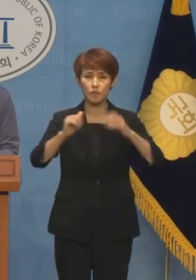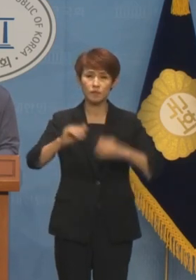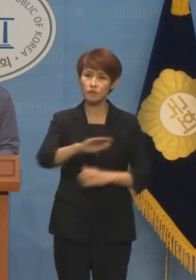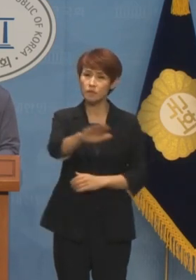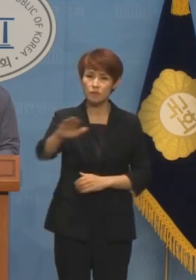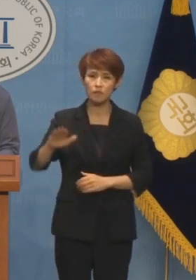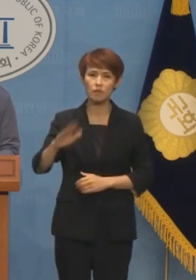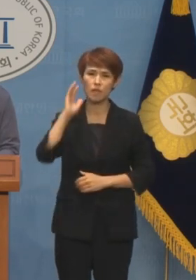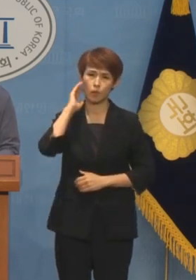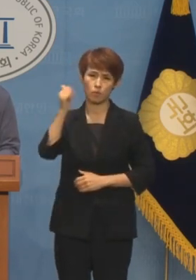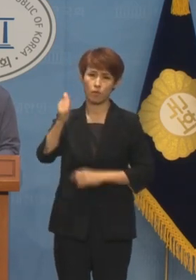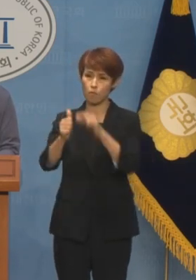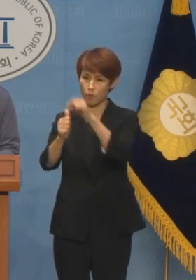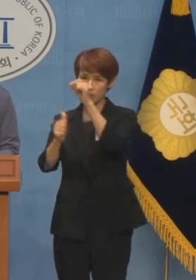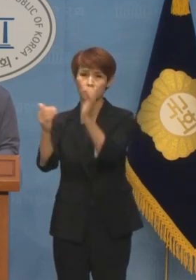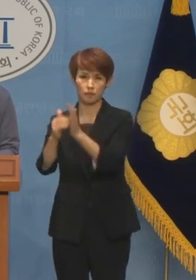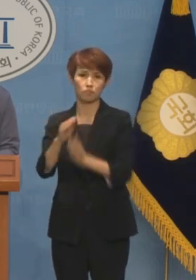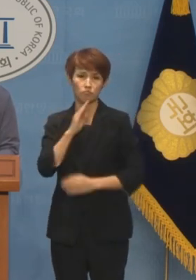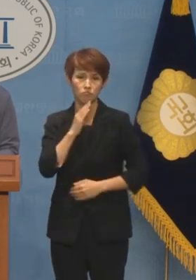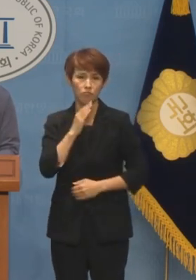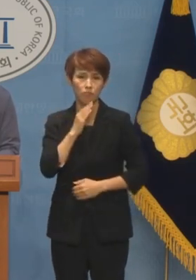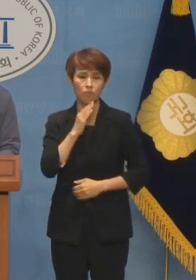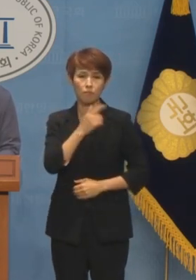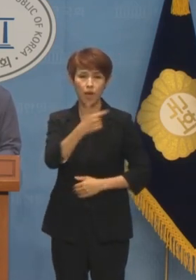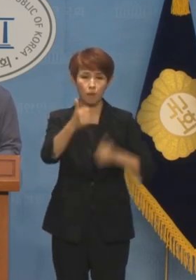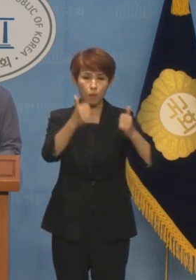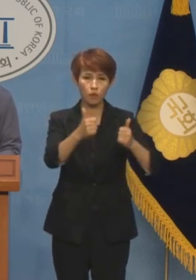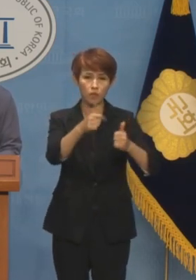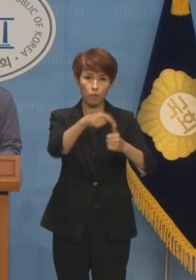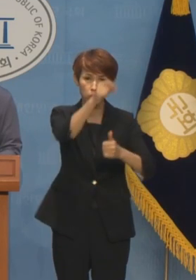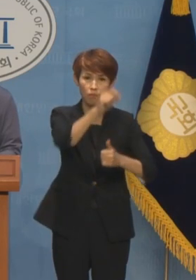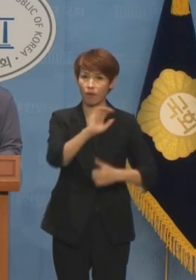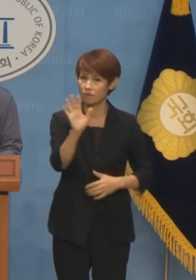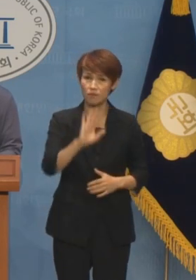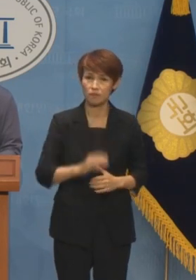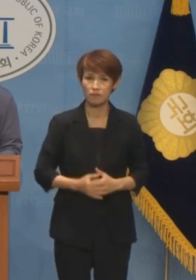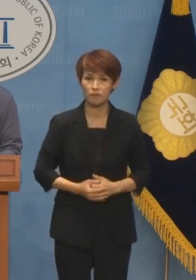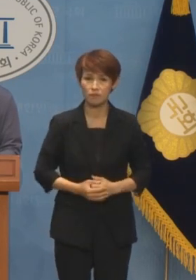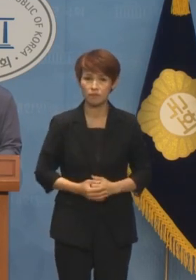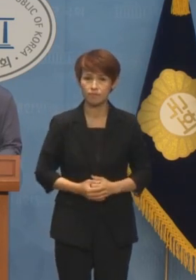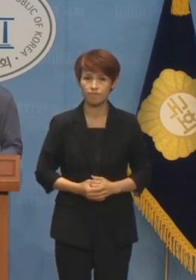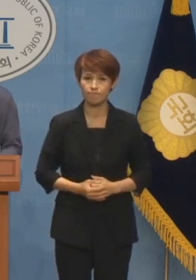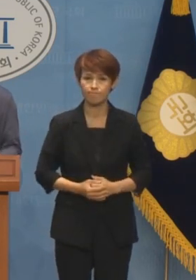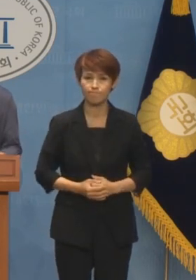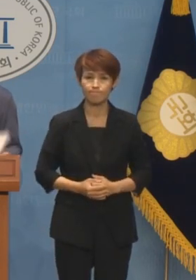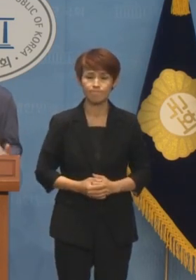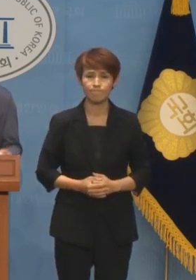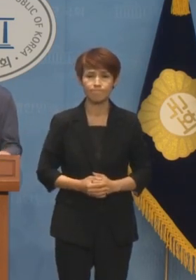국민들이 대통령을 뽑았지 대법원장을 선출한 것은 아니지 않습니까?